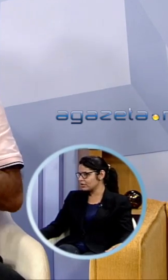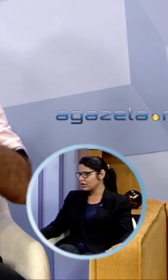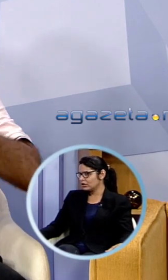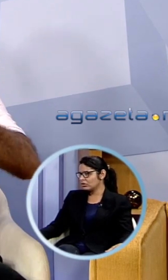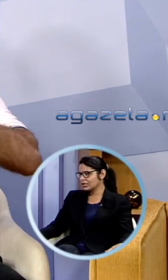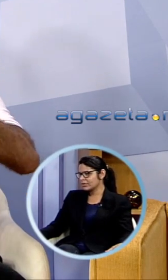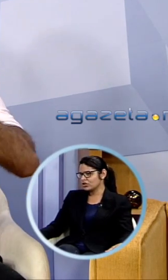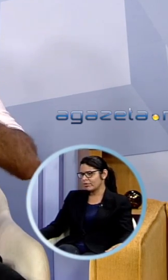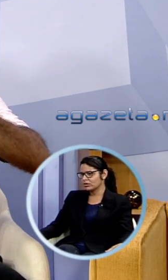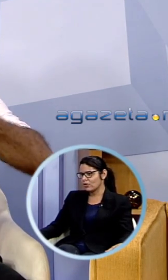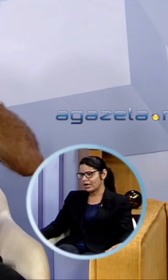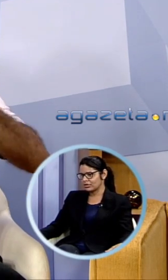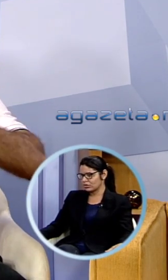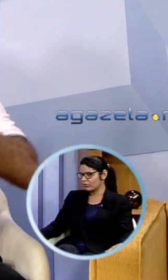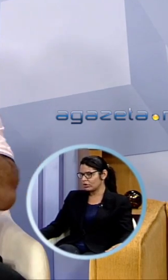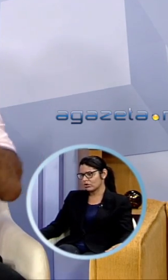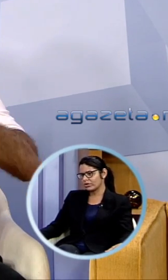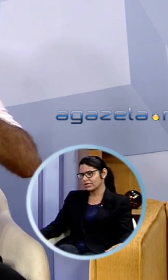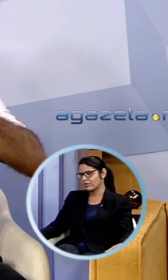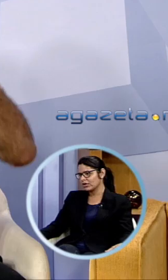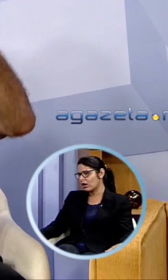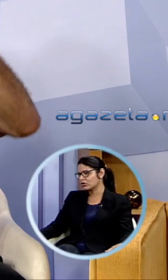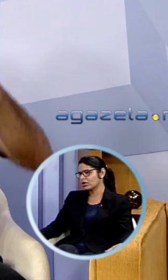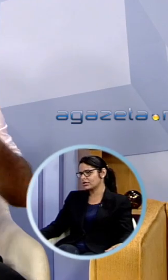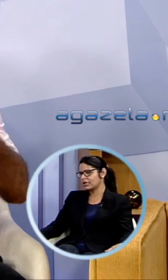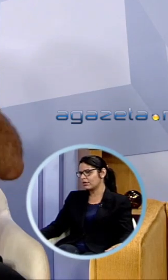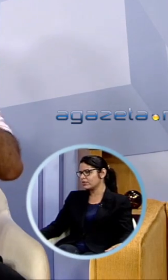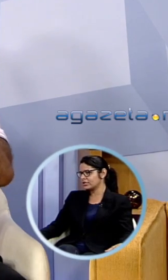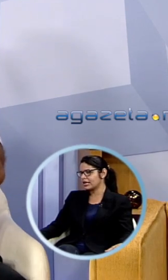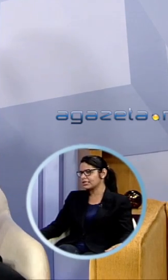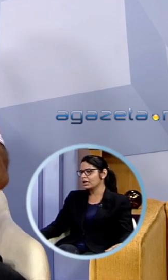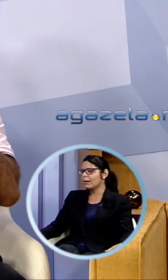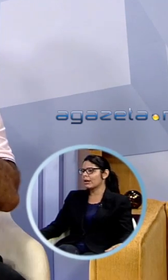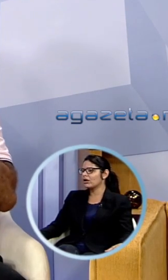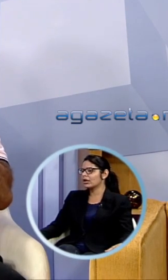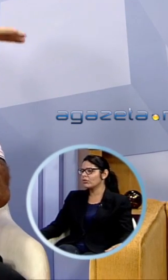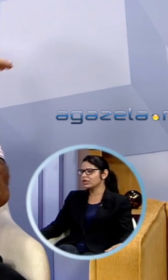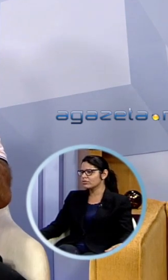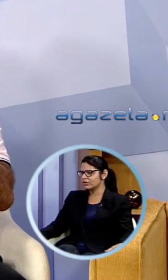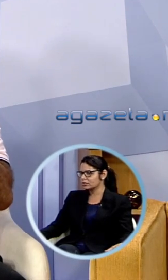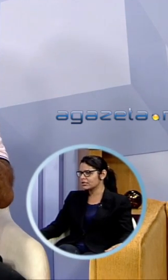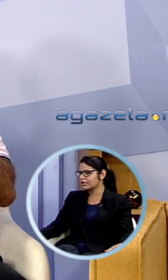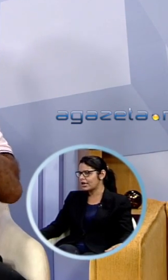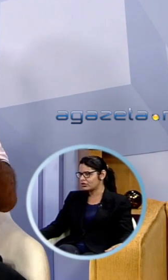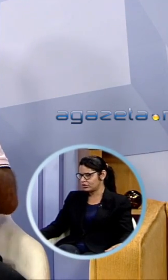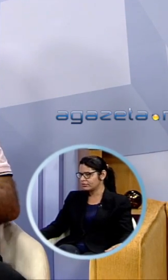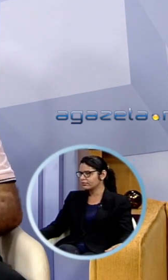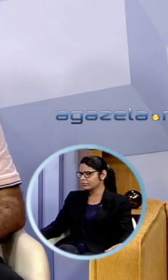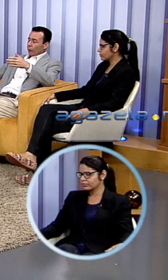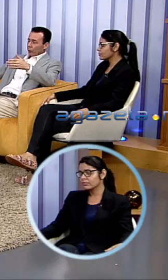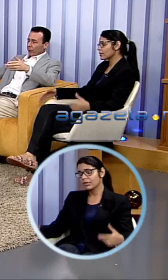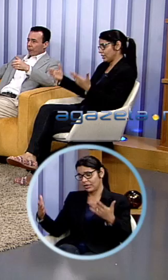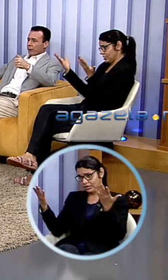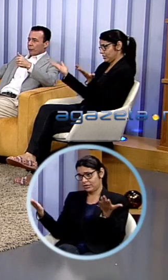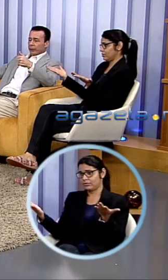iguais nós temos sentimentos iguais nossas Nossa comunicação é igual só que a nossa língua é língua de sinais para melhorar o entendimento da sociedade